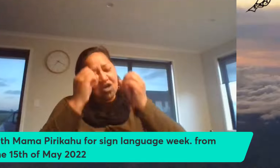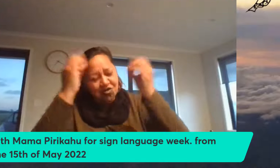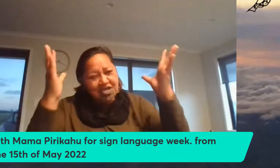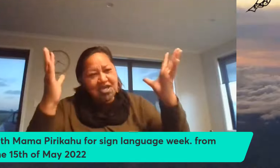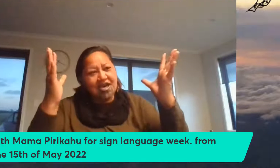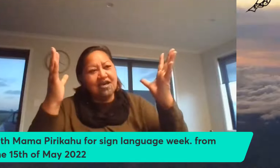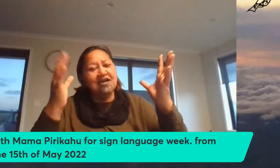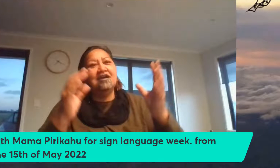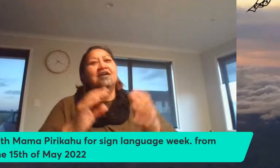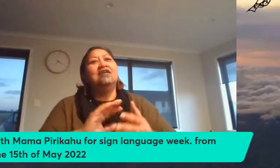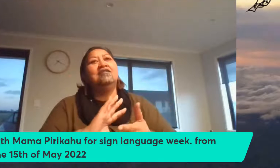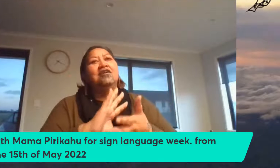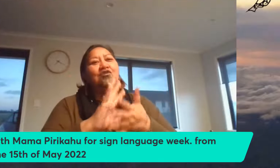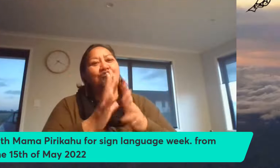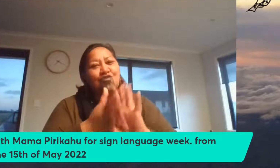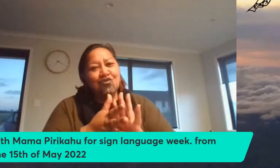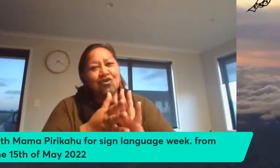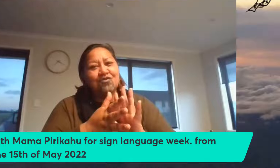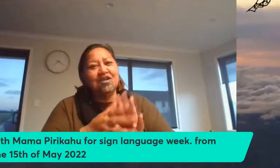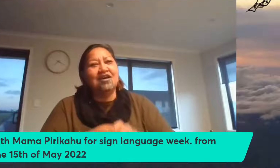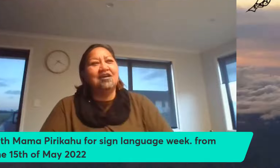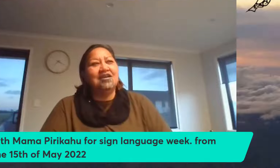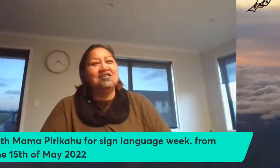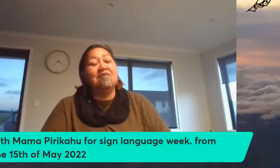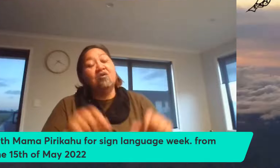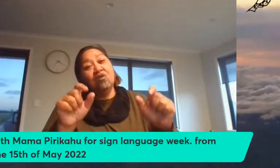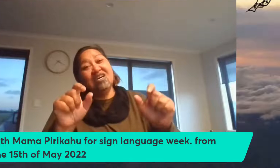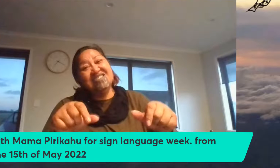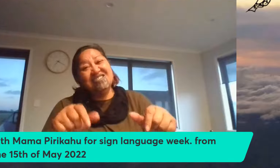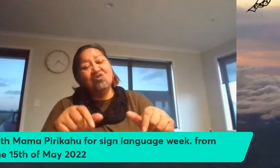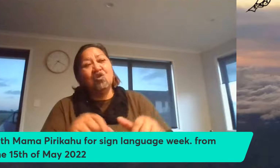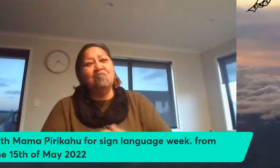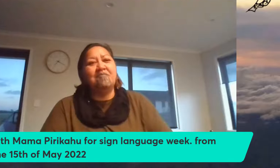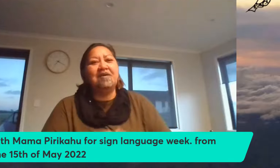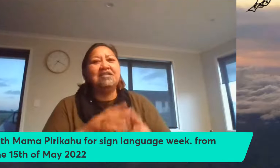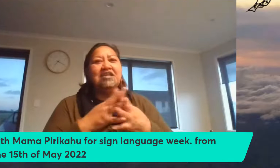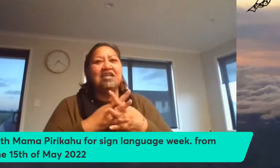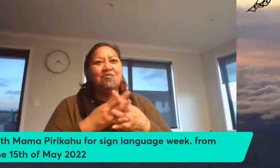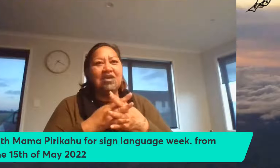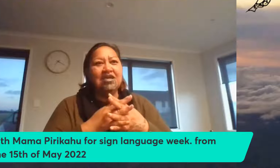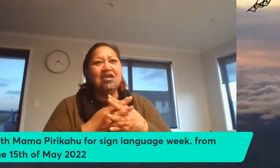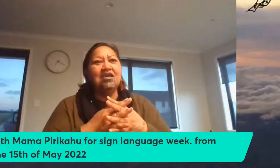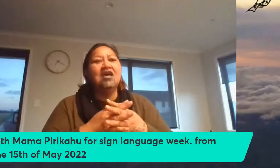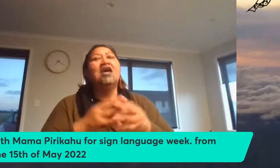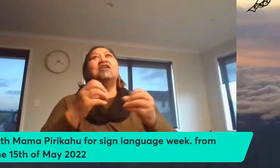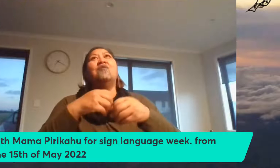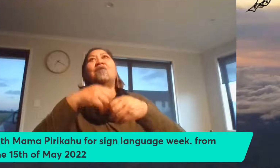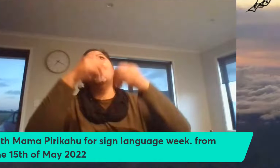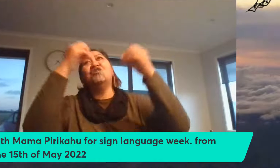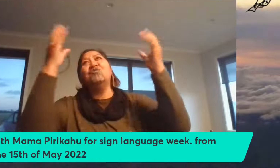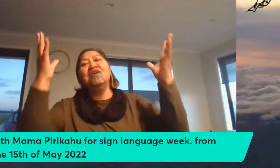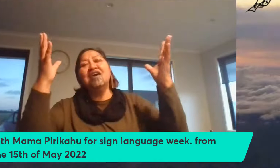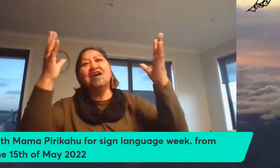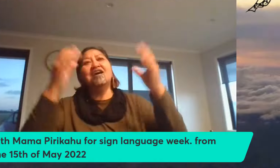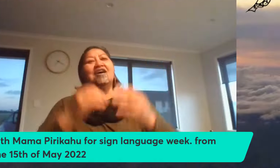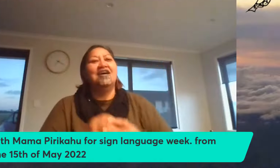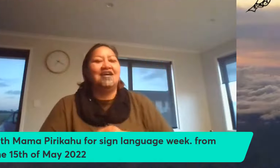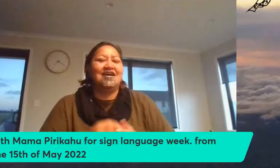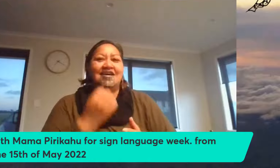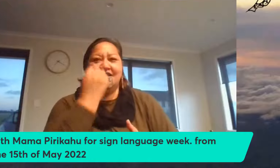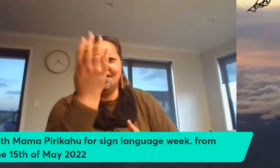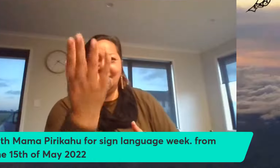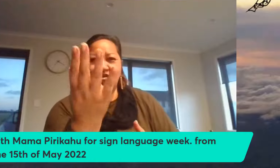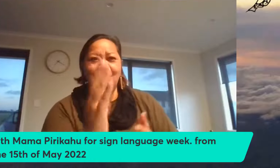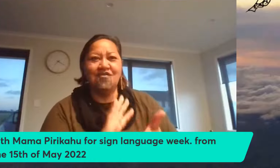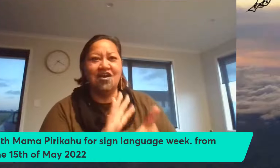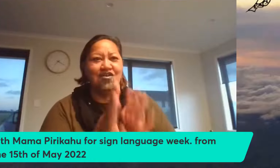kia wakanuia i te reo rotarota. I te mea koira te tino kaupapa i tēnei wiki, kia wakanuia